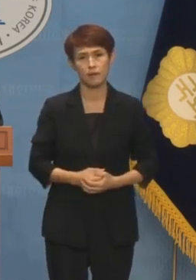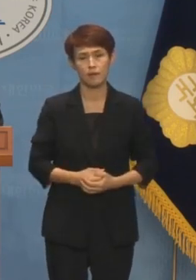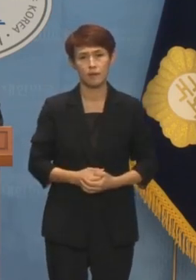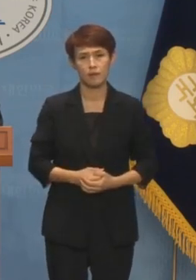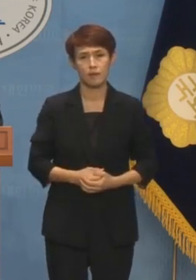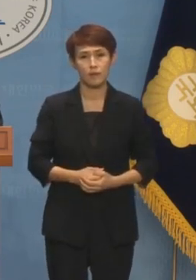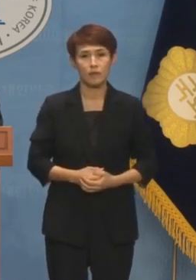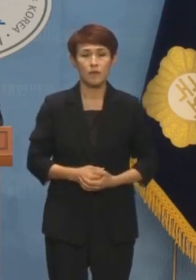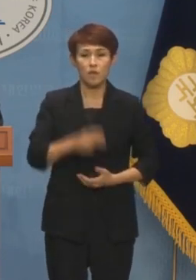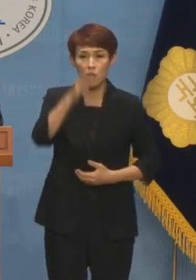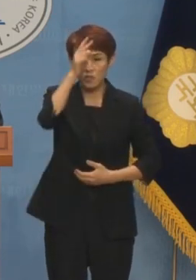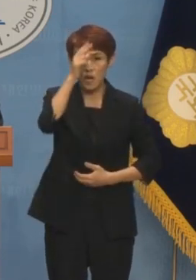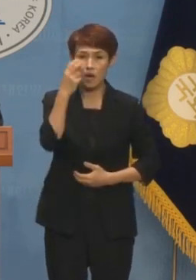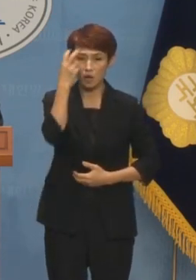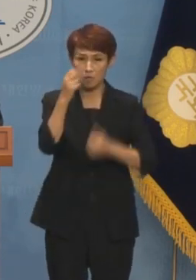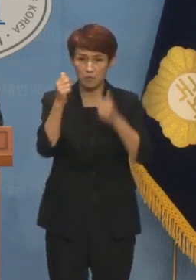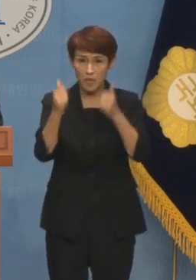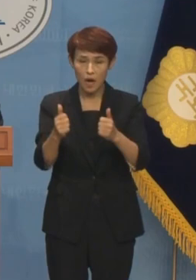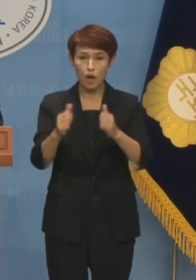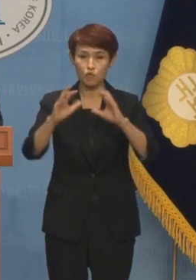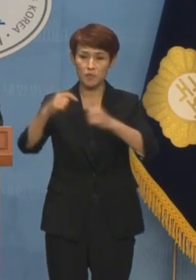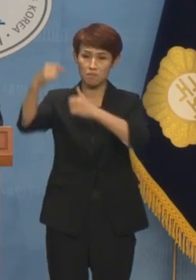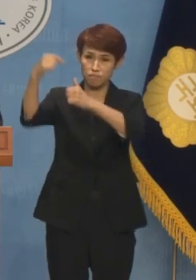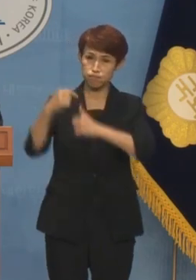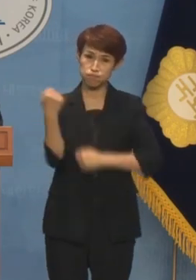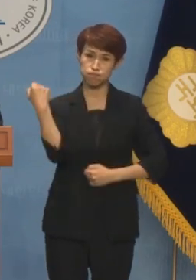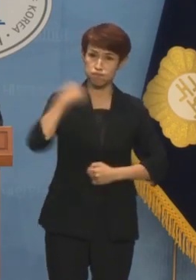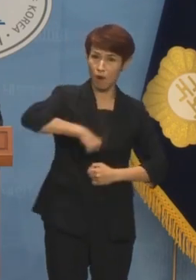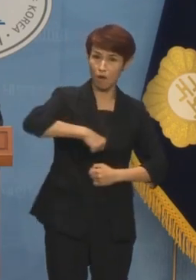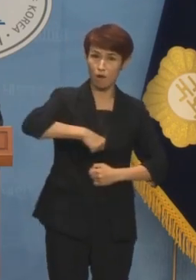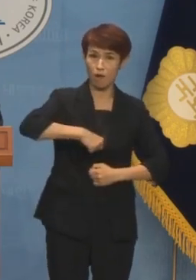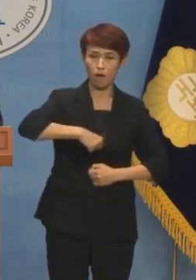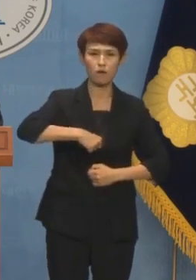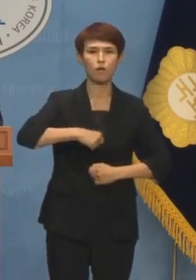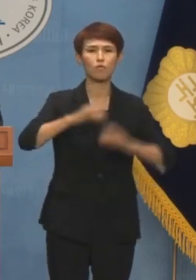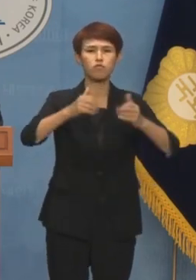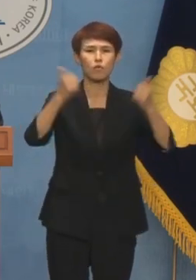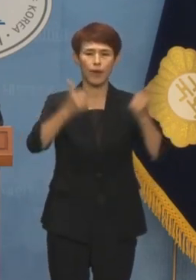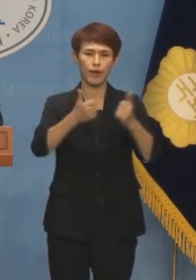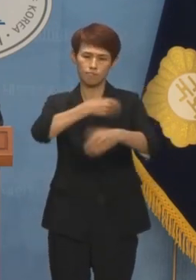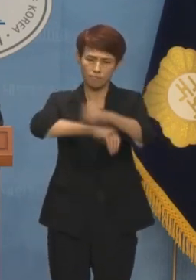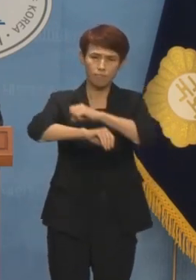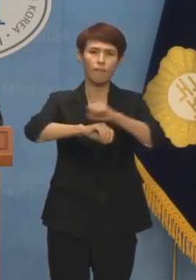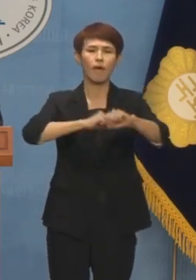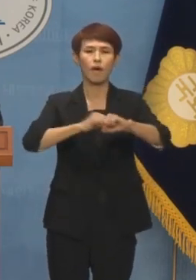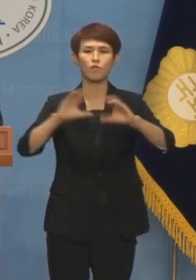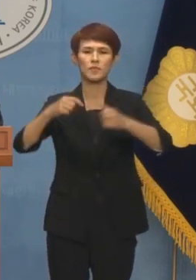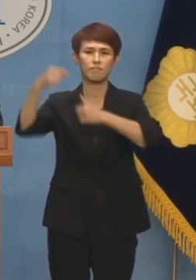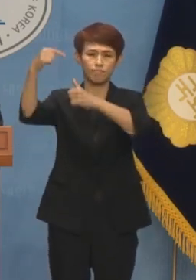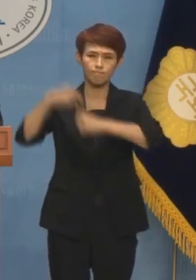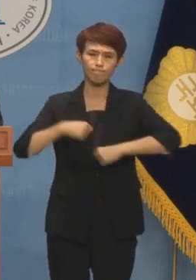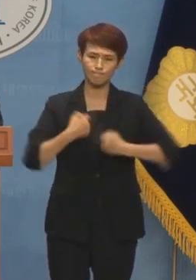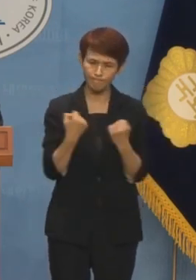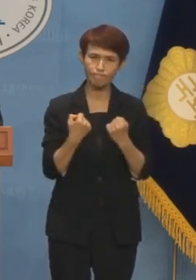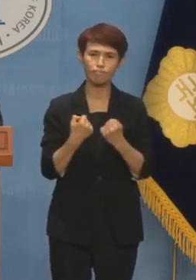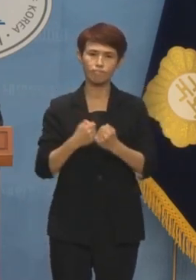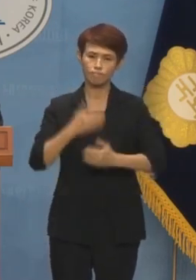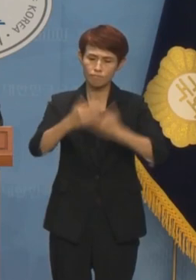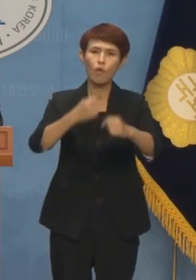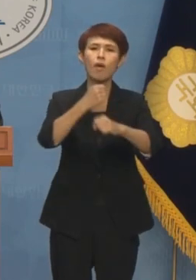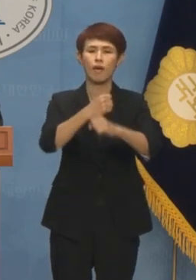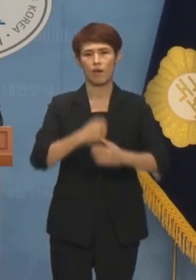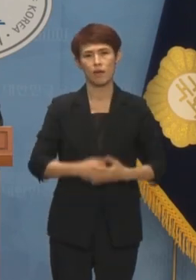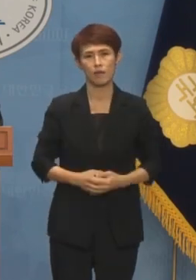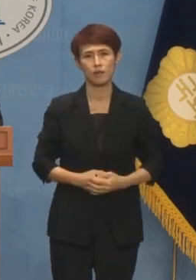경찰과 검찰이 국민의 명령을 거부한다면 국회가 나서 국민의 명령을 수행할 수밖에